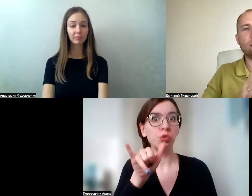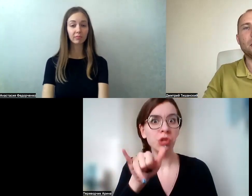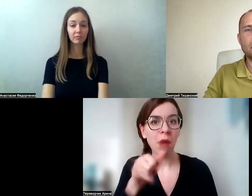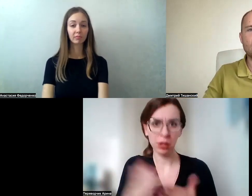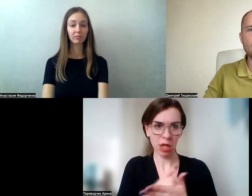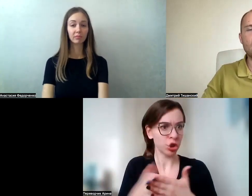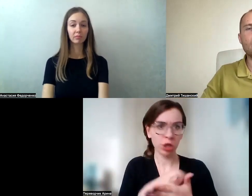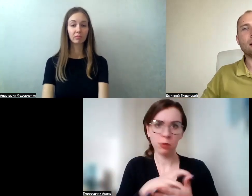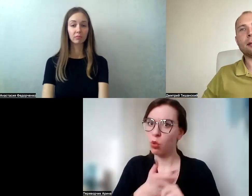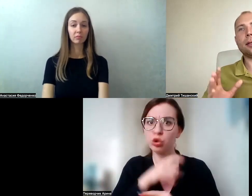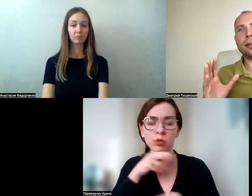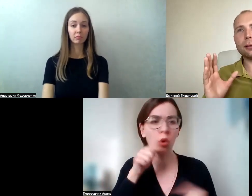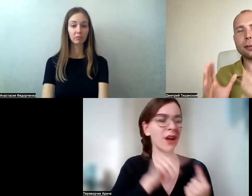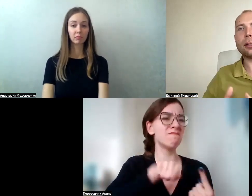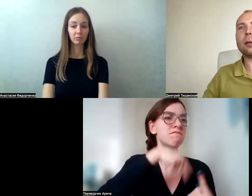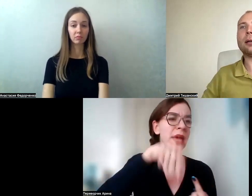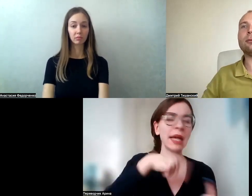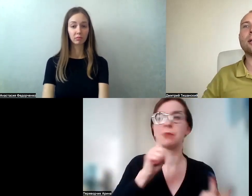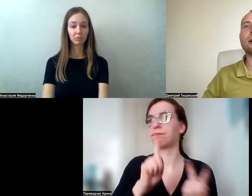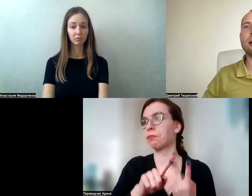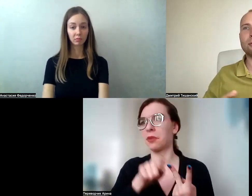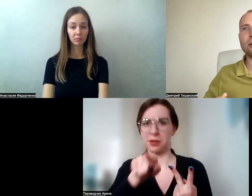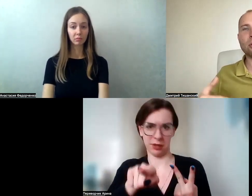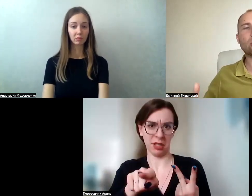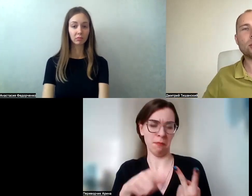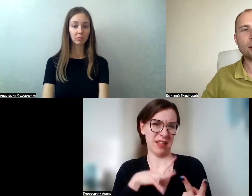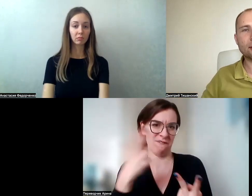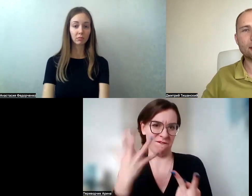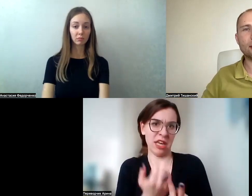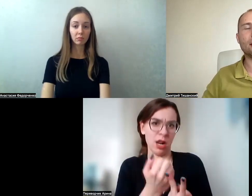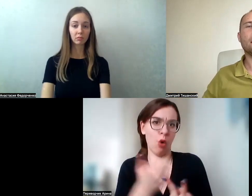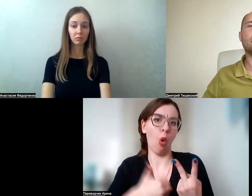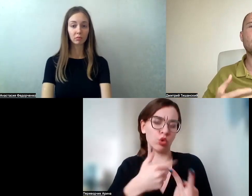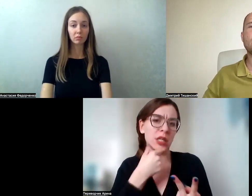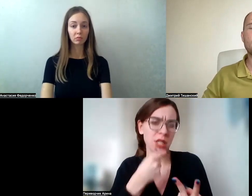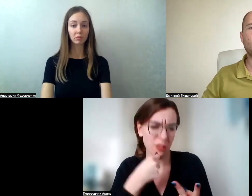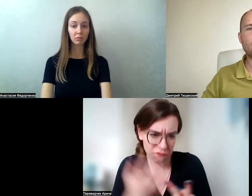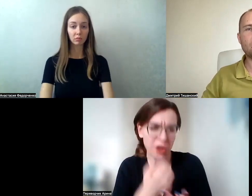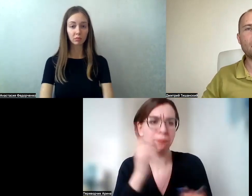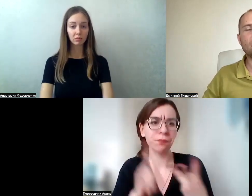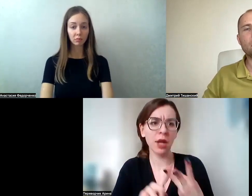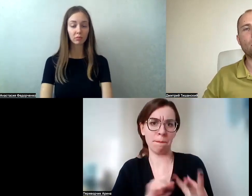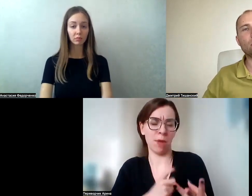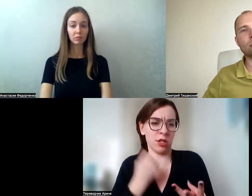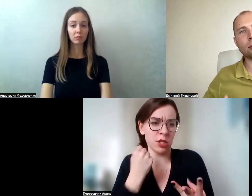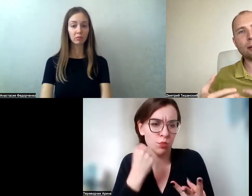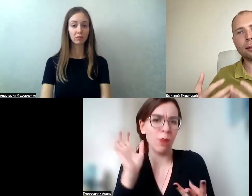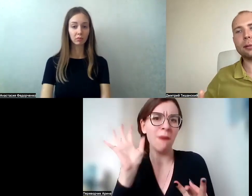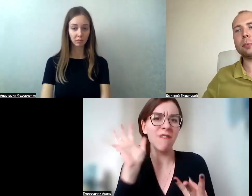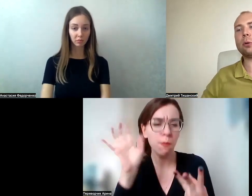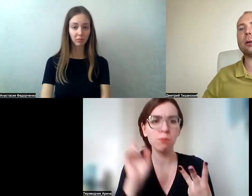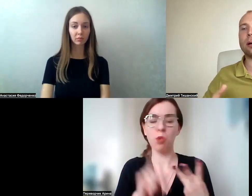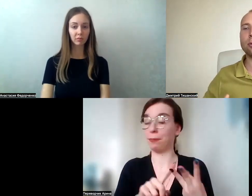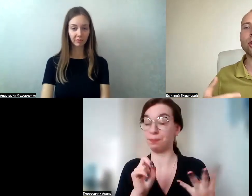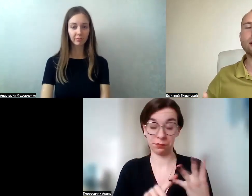достижения и в бизнесе, и ты там выиграла в конкурсе красоты, и ты мастер спорта по волейболу, да, и